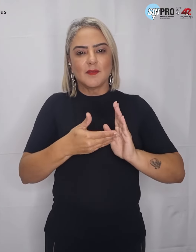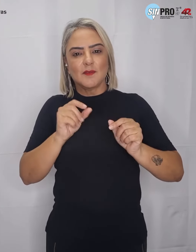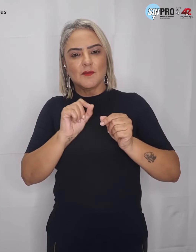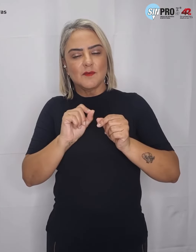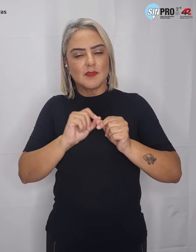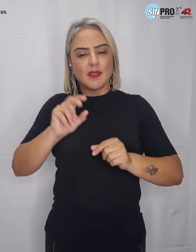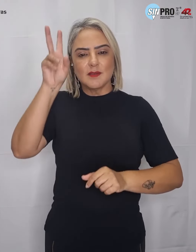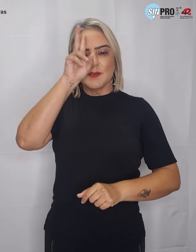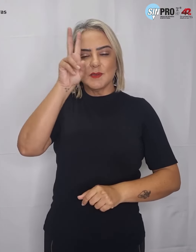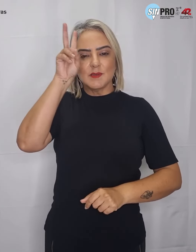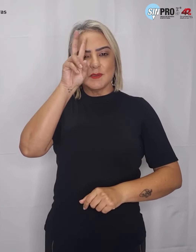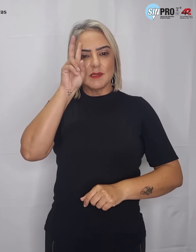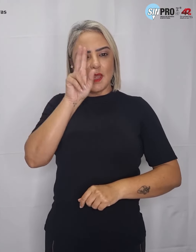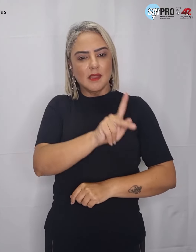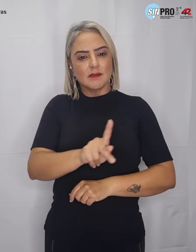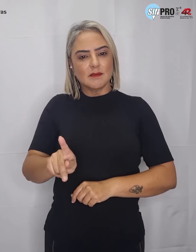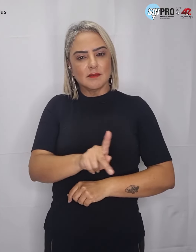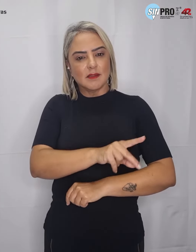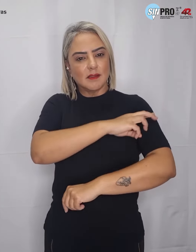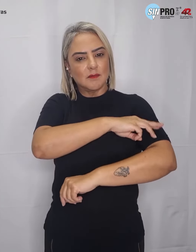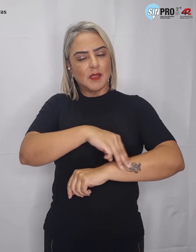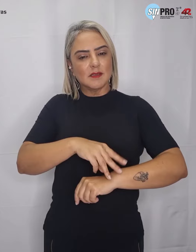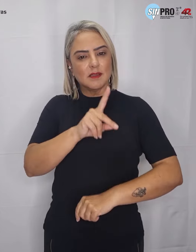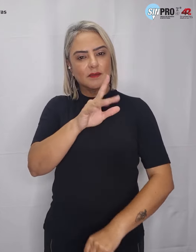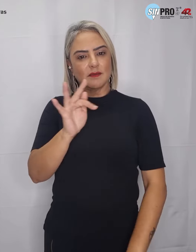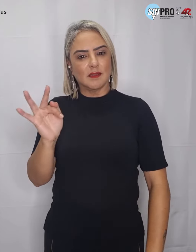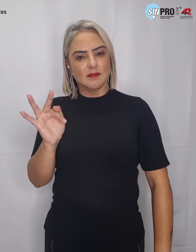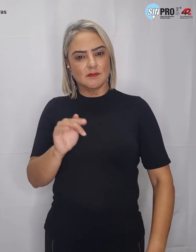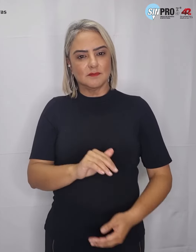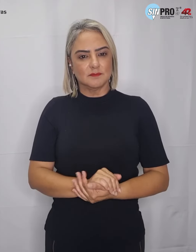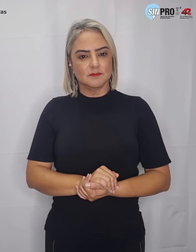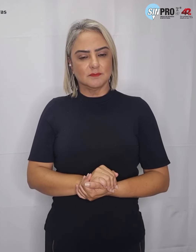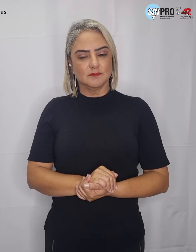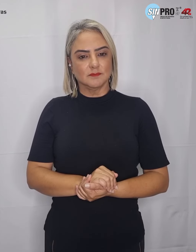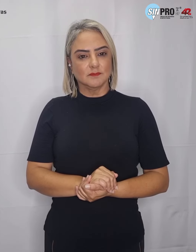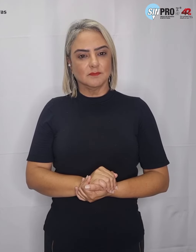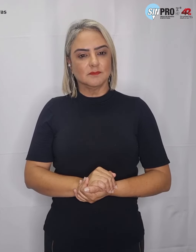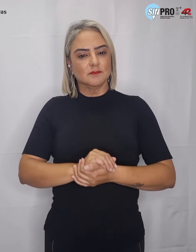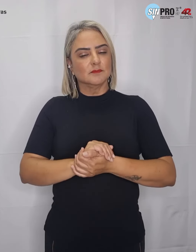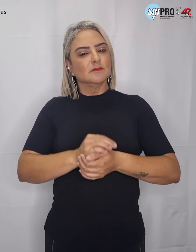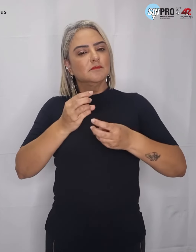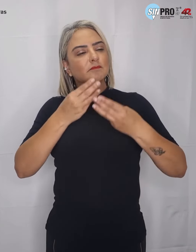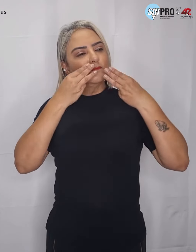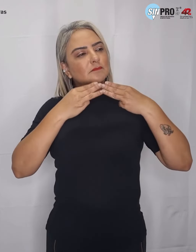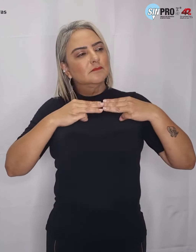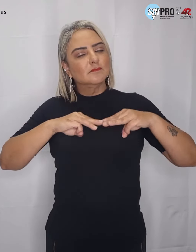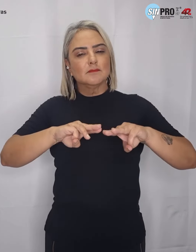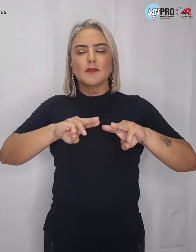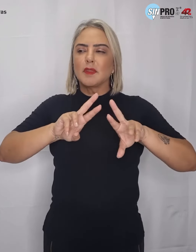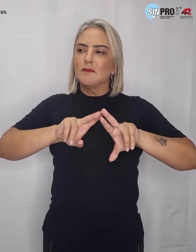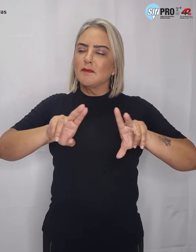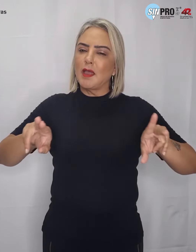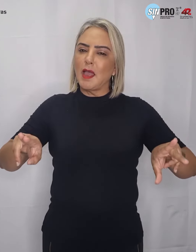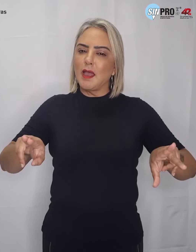fizeram história no Magistério do Distrito Federal. Com declarações de vários professores e